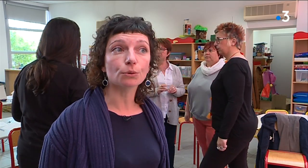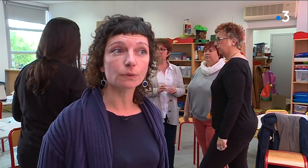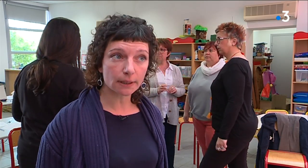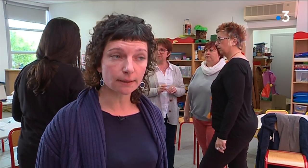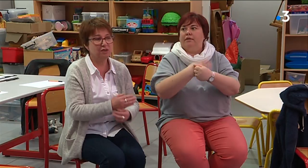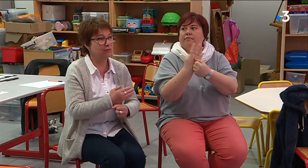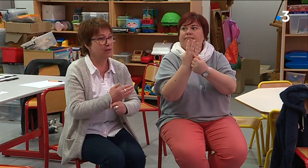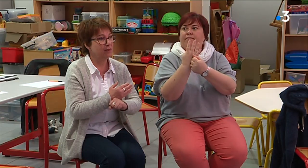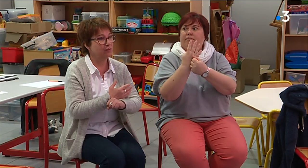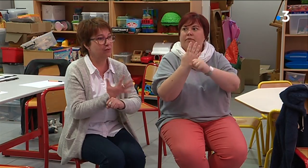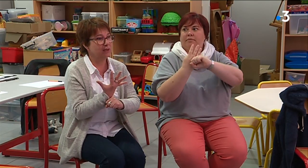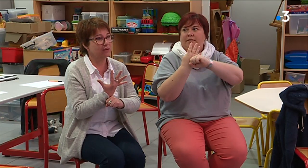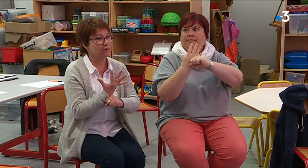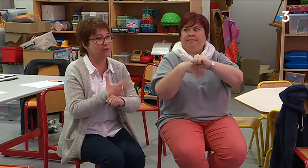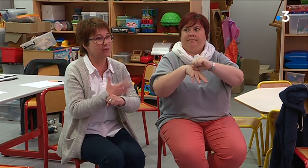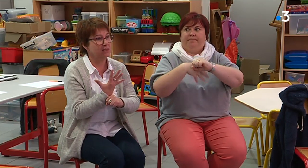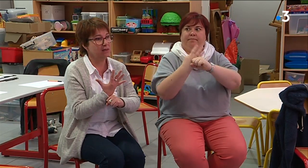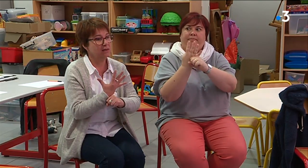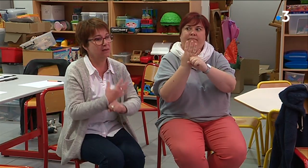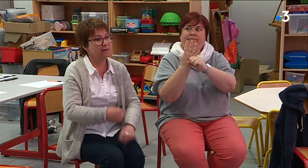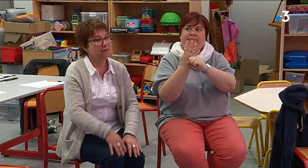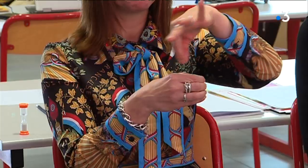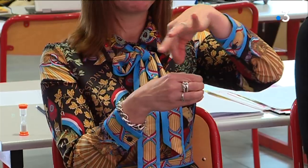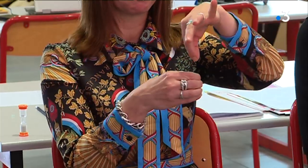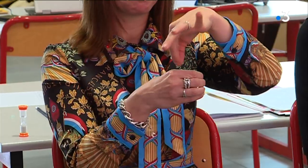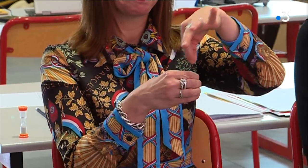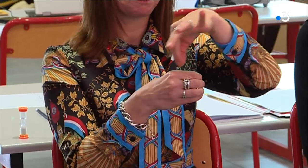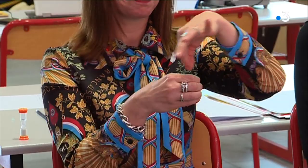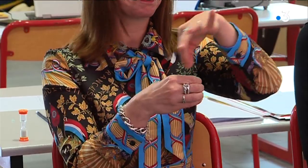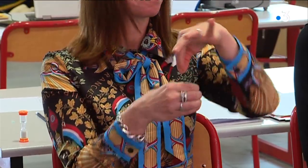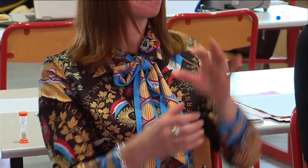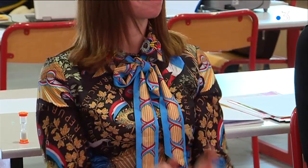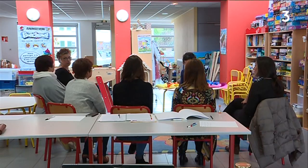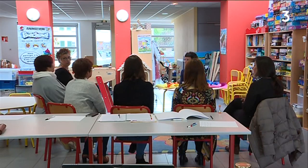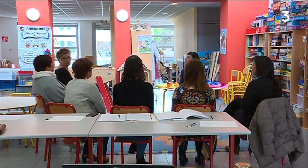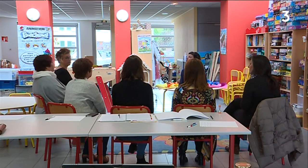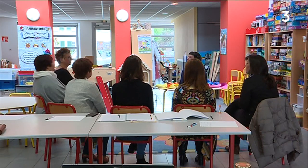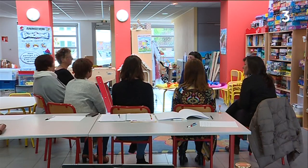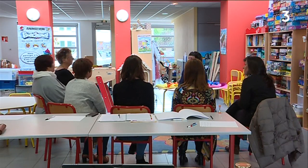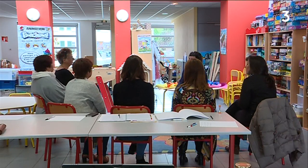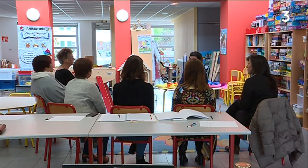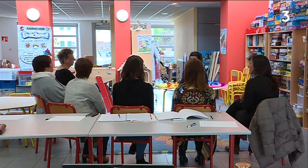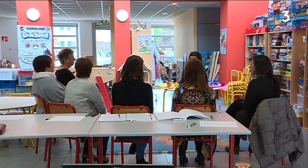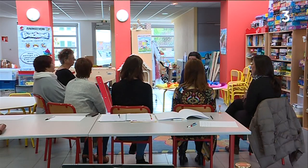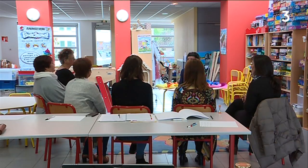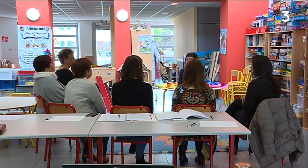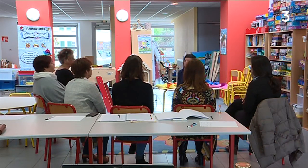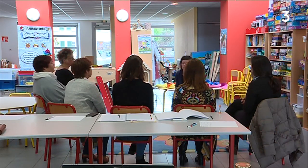contraire Au cours de cette formation, les participants apprendront à signer plus d'une centaine de mots Merci regardé cette !